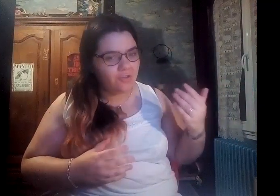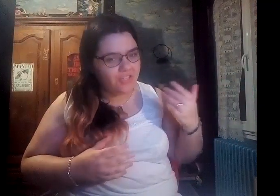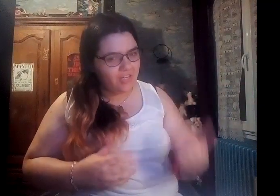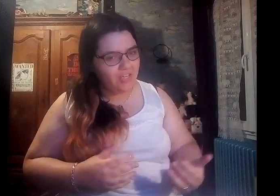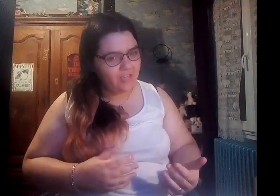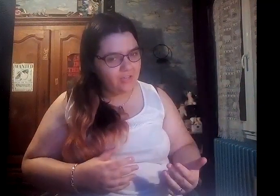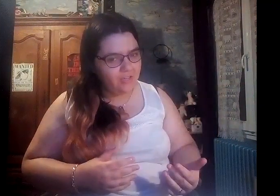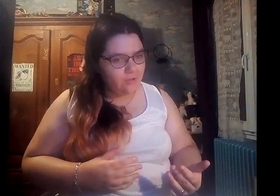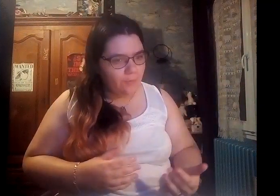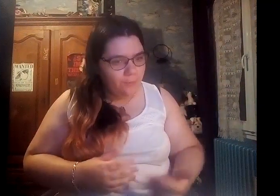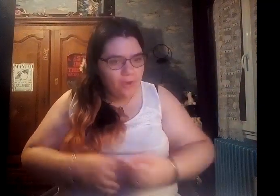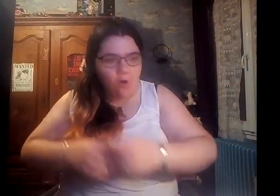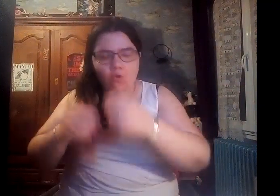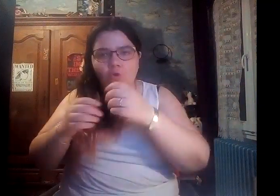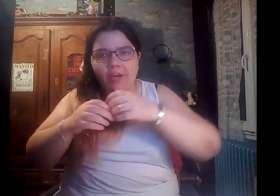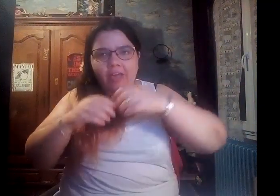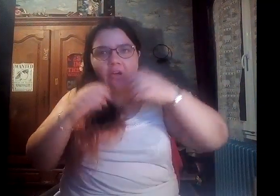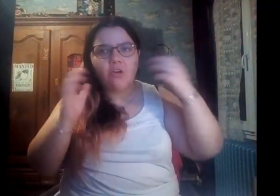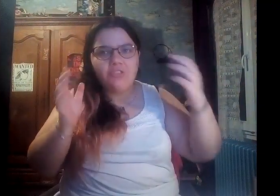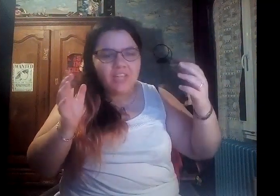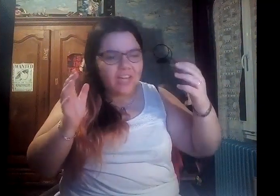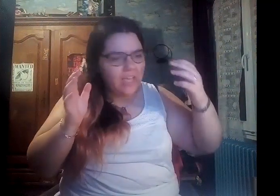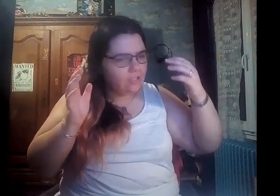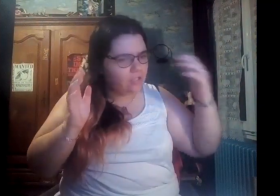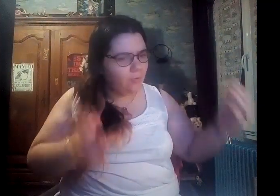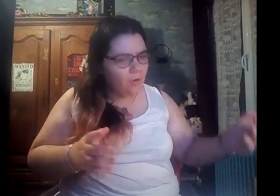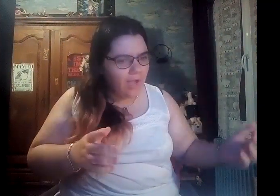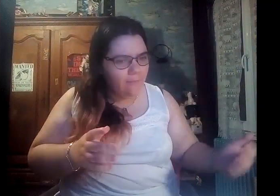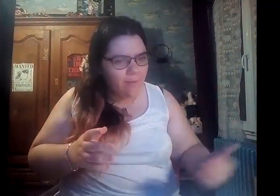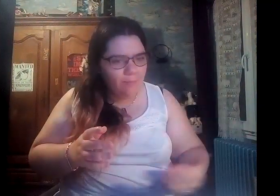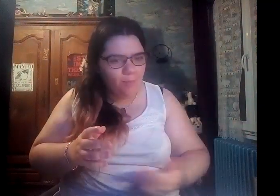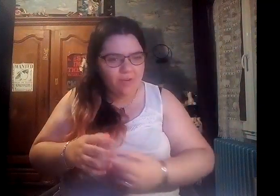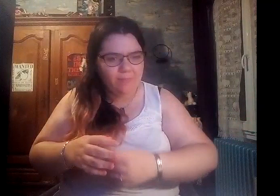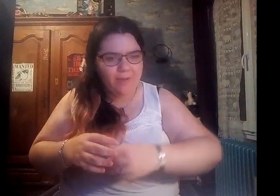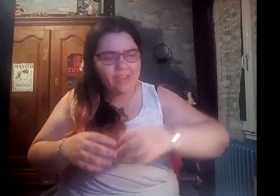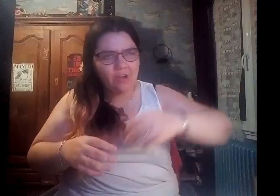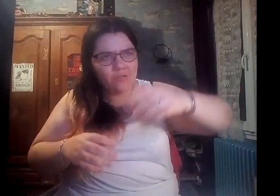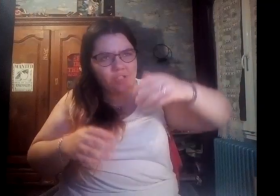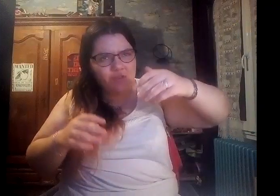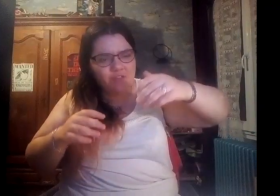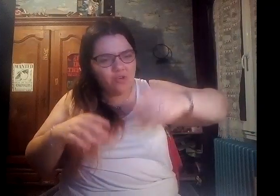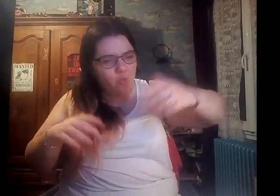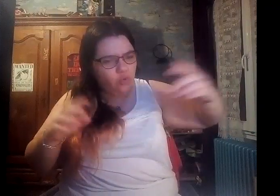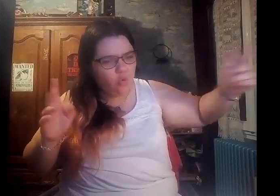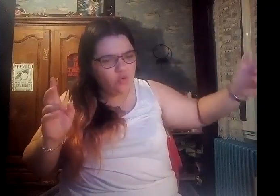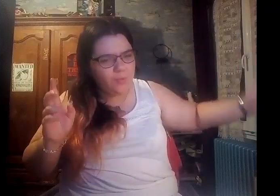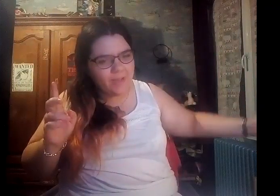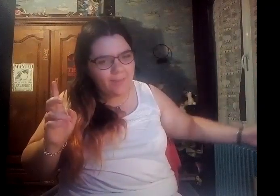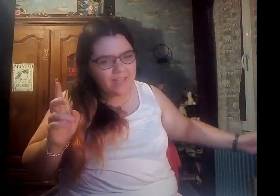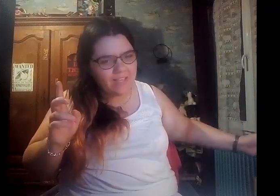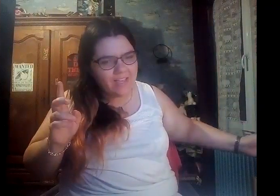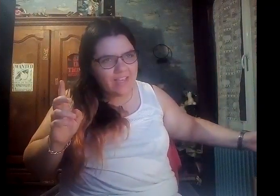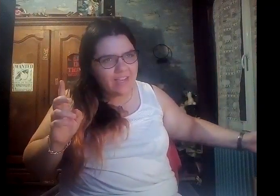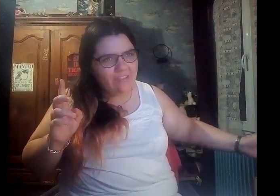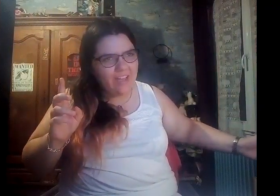Kelly puis on lui aurait retiré son programme pour qu'il prenne ensuite le contrôle du pizza plex enfin